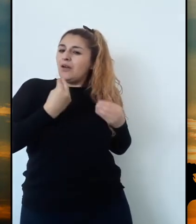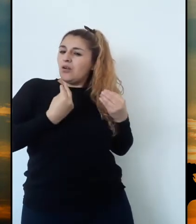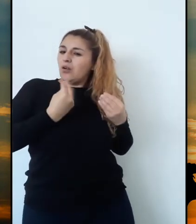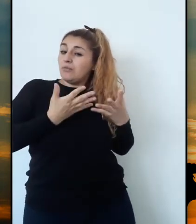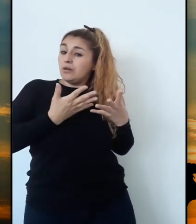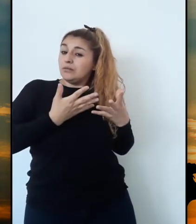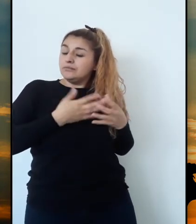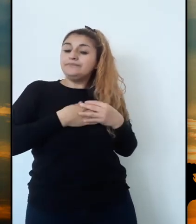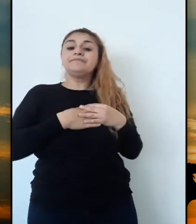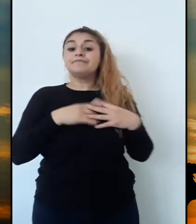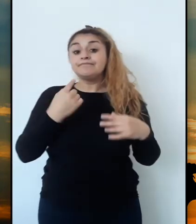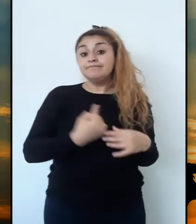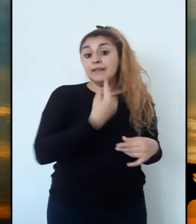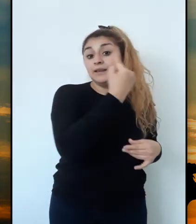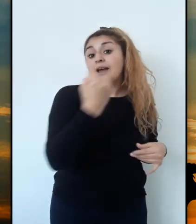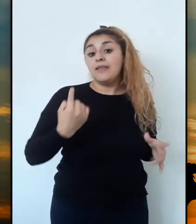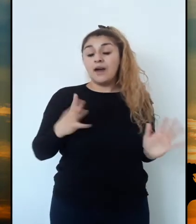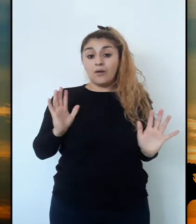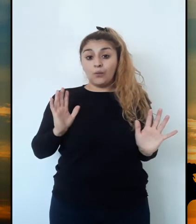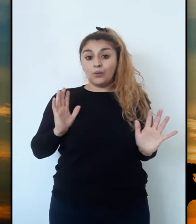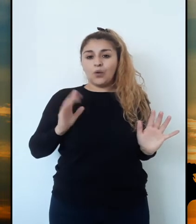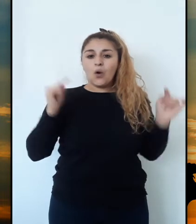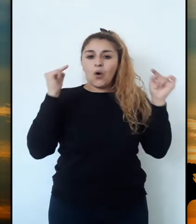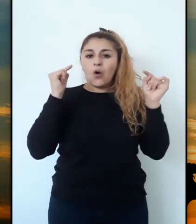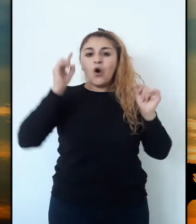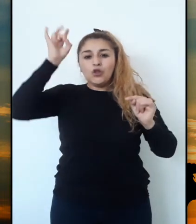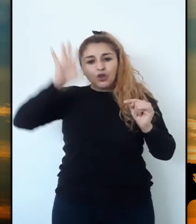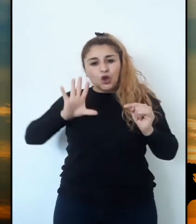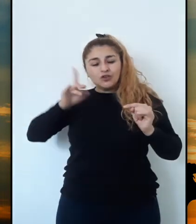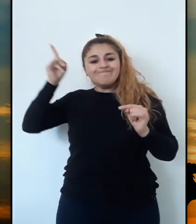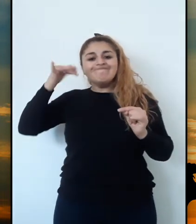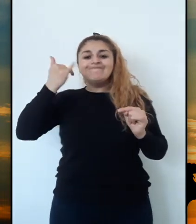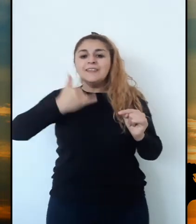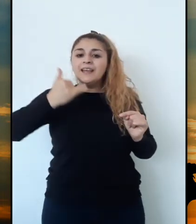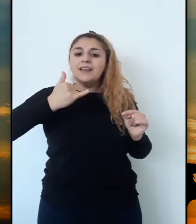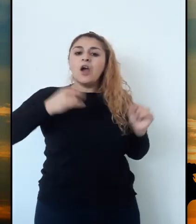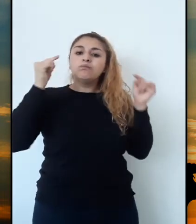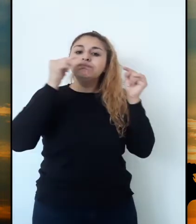vie à un peuple nombreux. Para salvar a un pueblo numeroso.